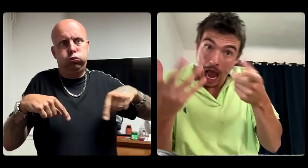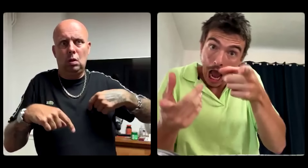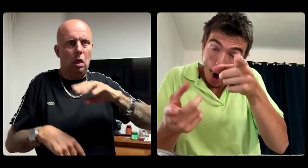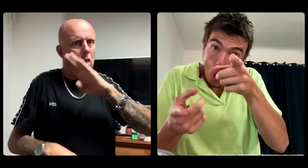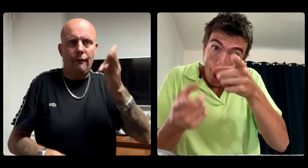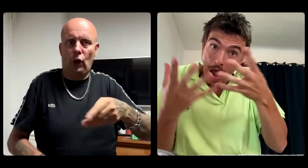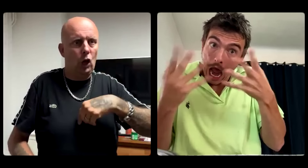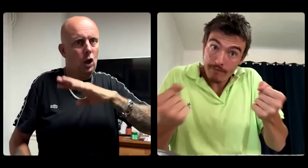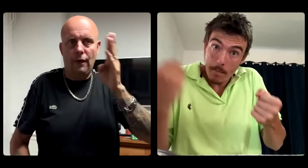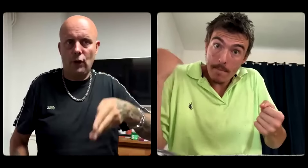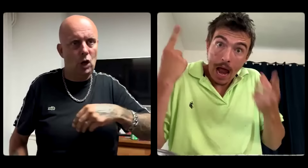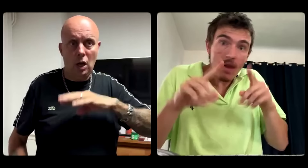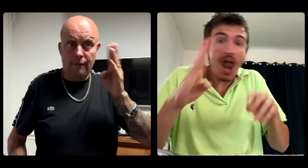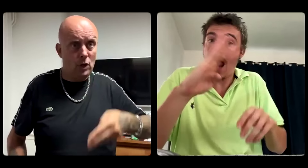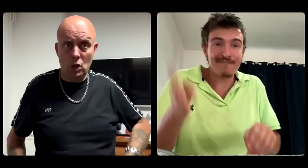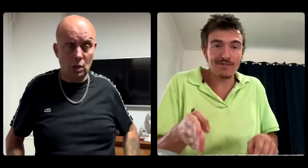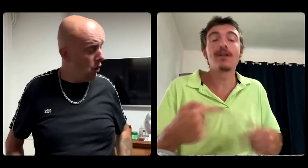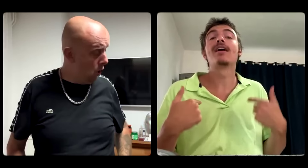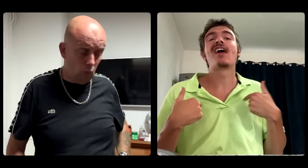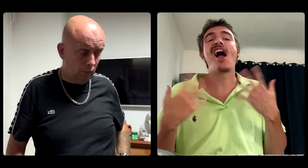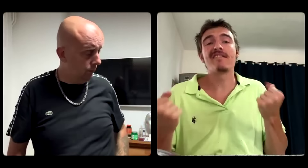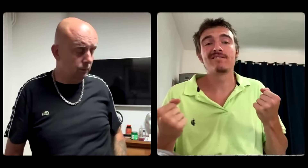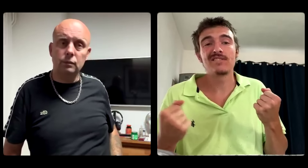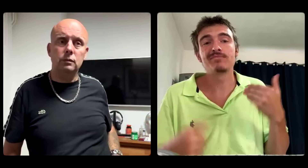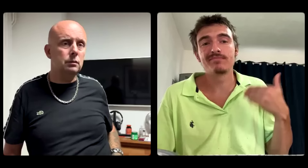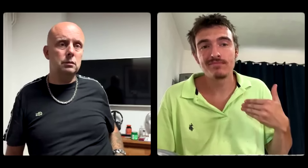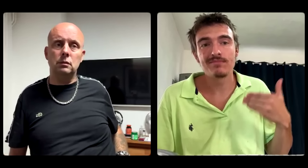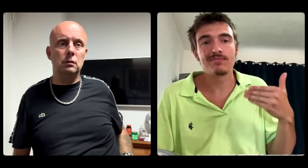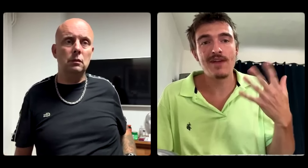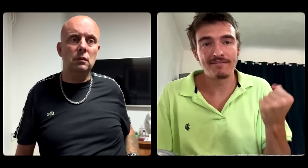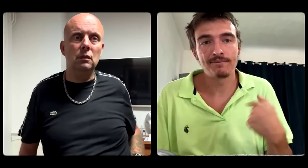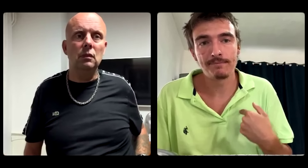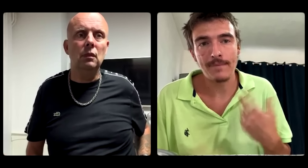Dus je hebt altijd een beetje weg te worden op straat.